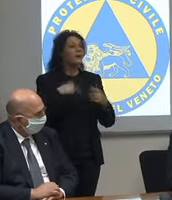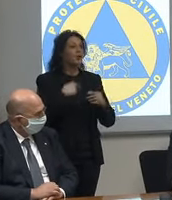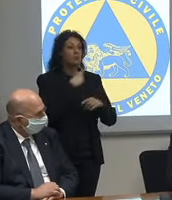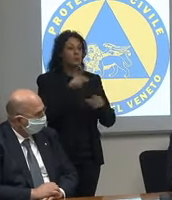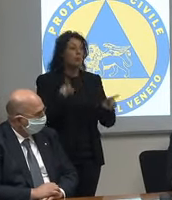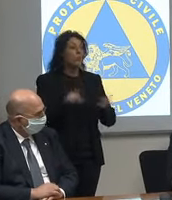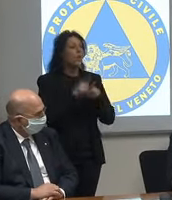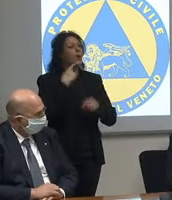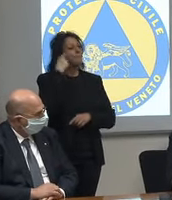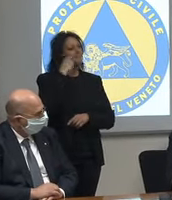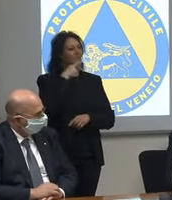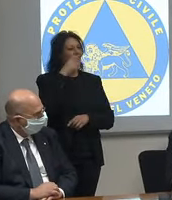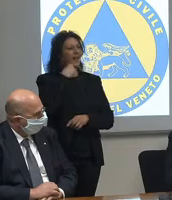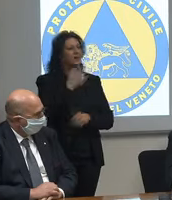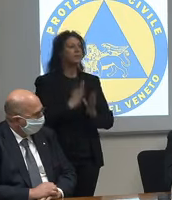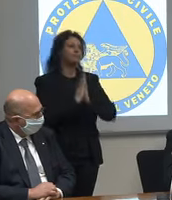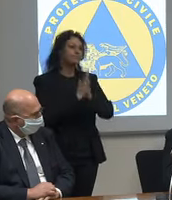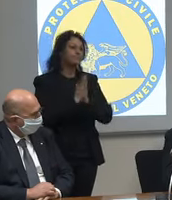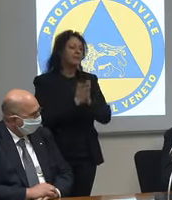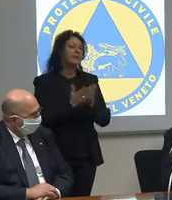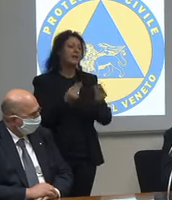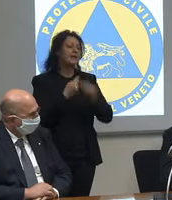essere rigorosi,